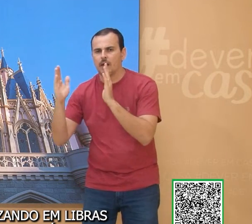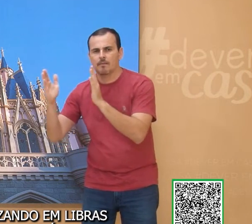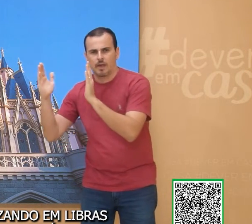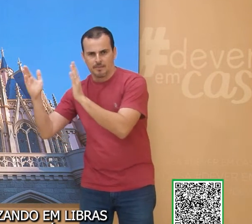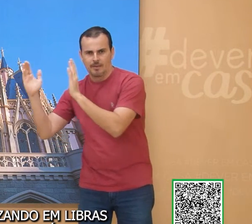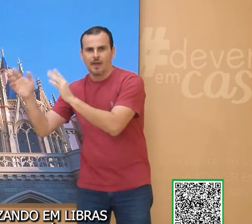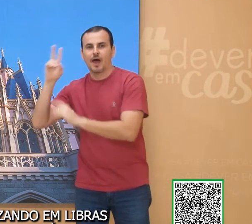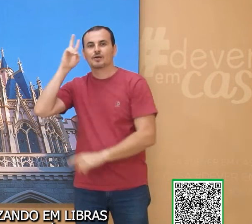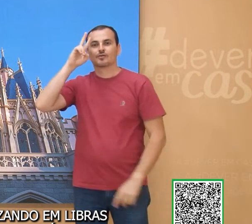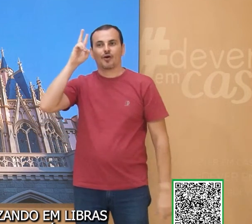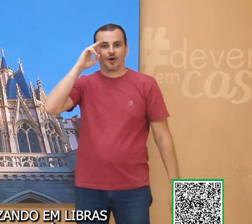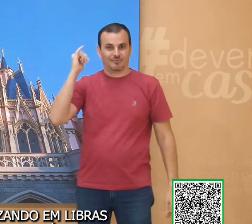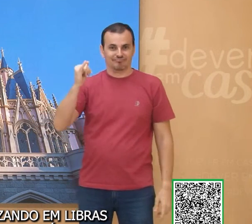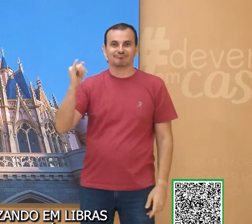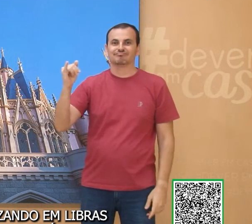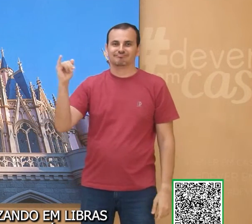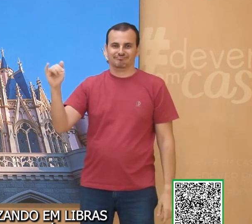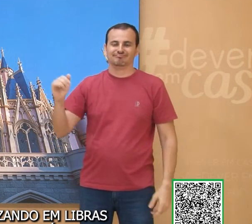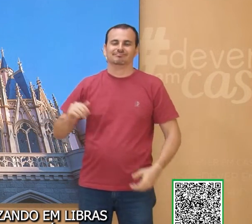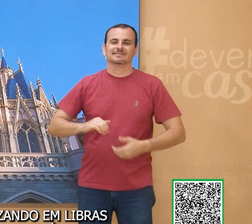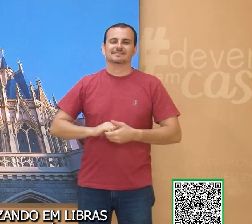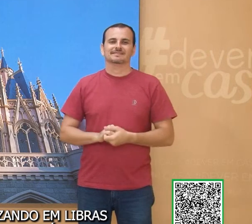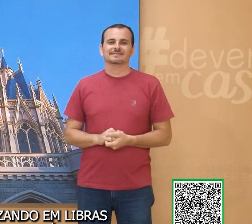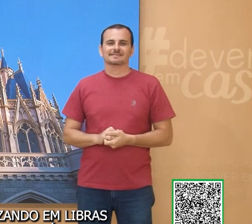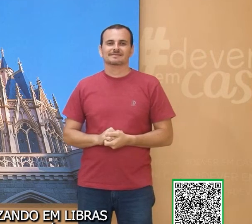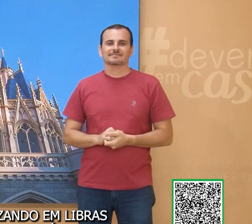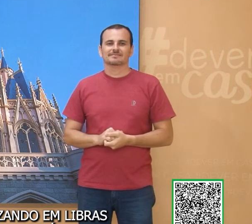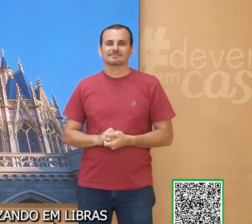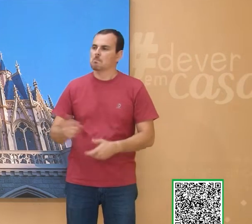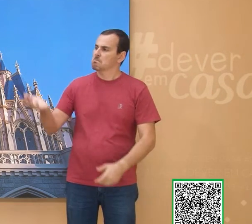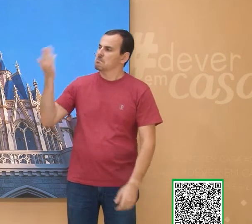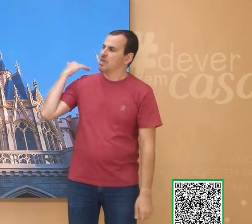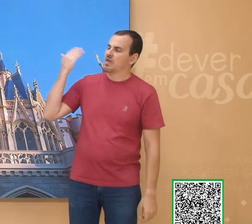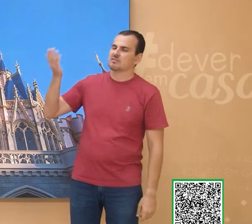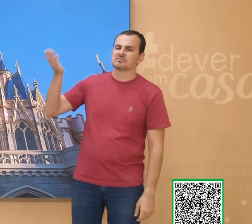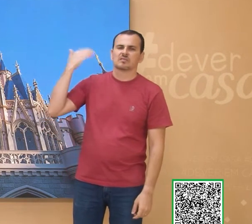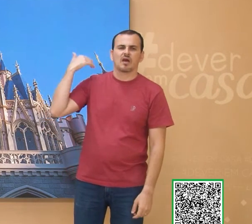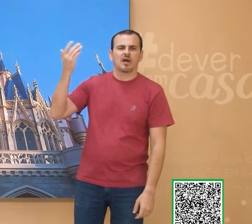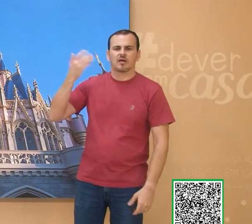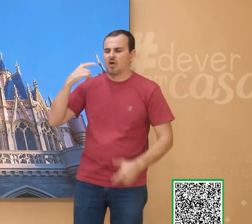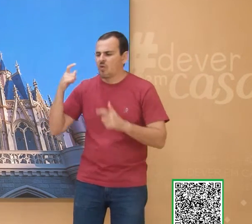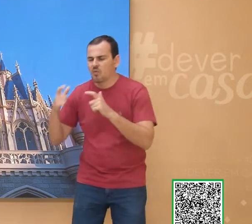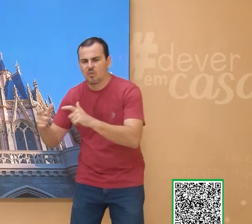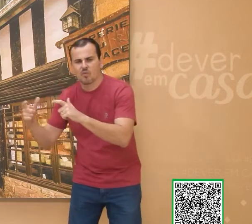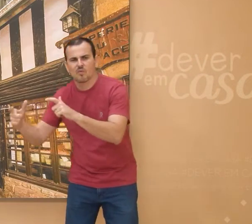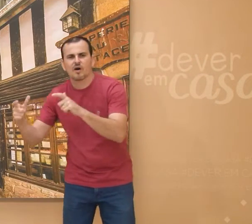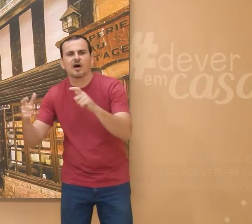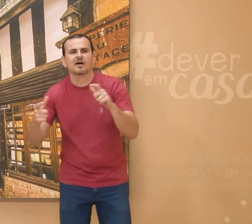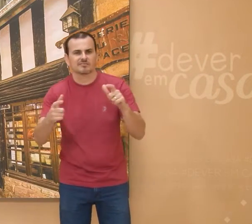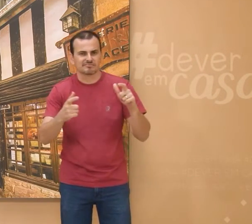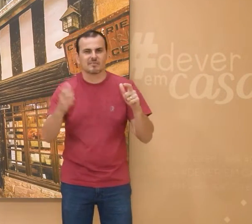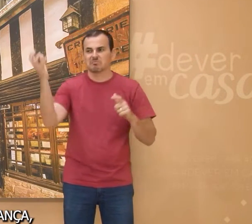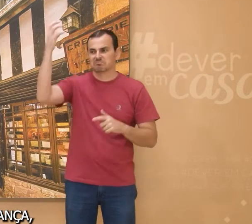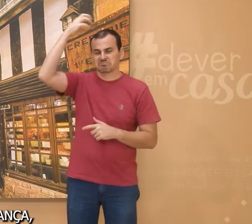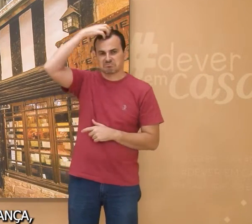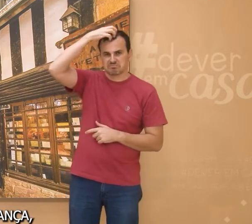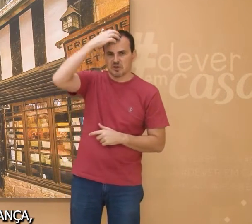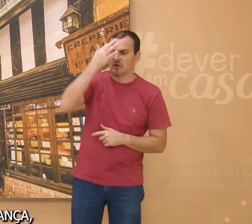sinalizando em Libras, cada momento da história. Era uma vez, em um reino lá na